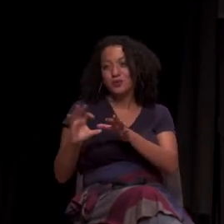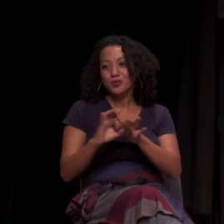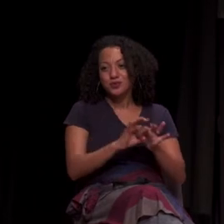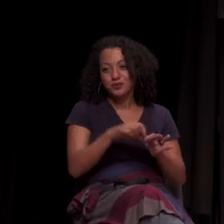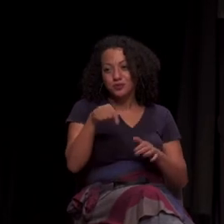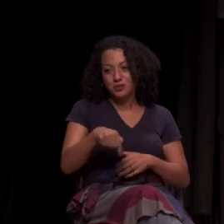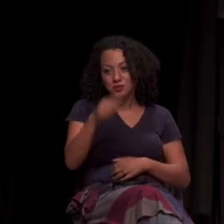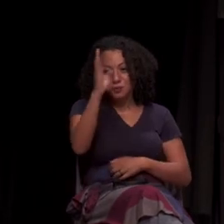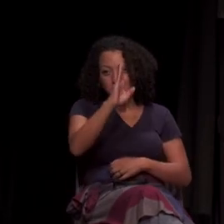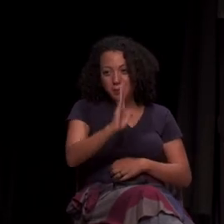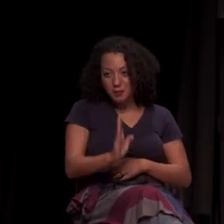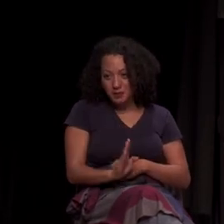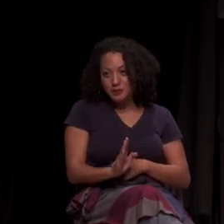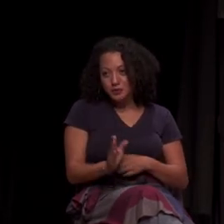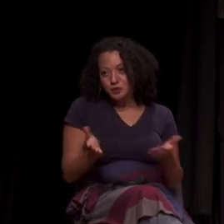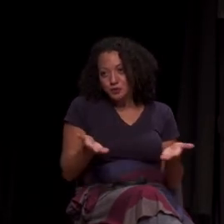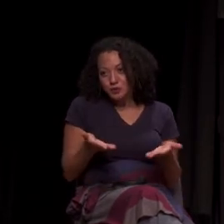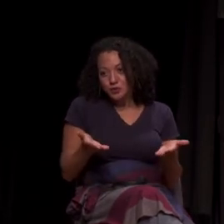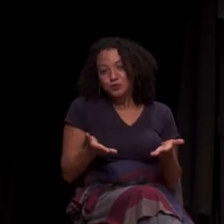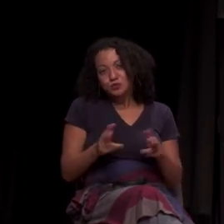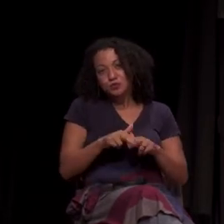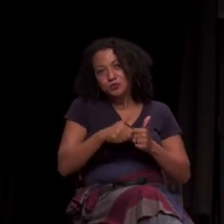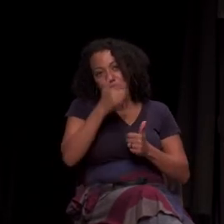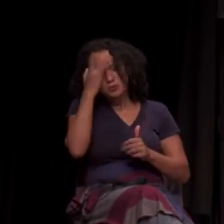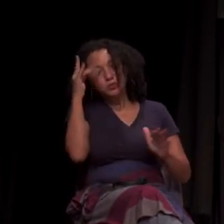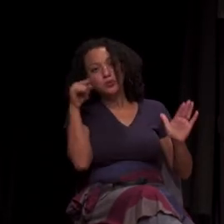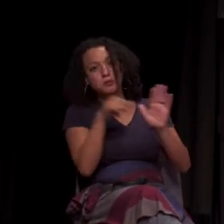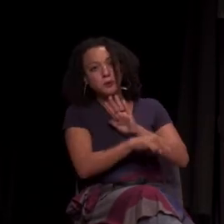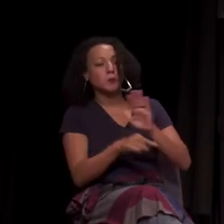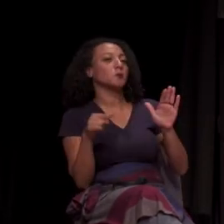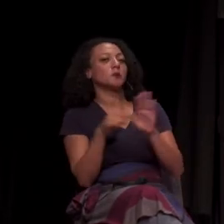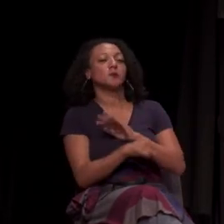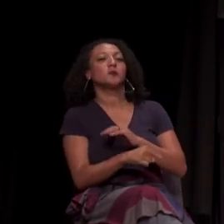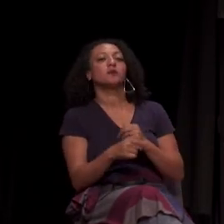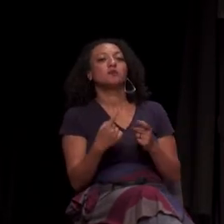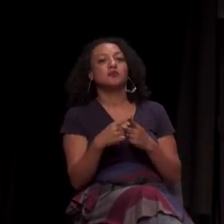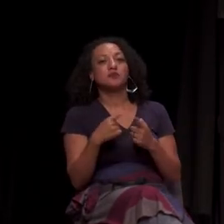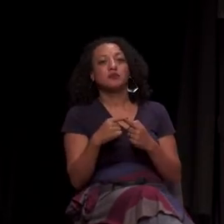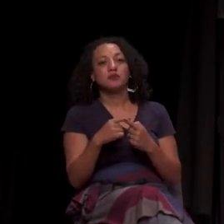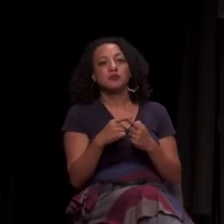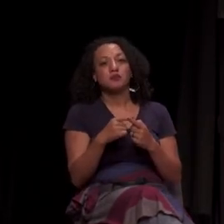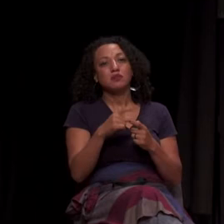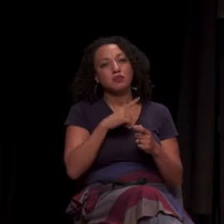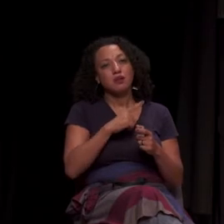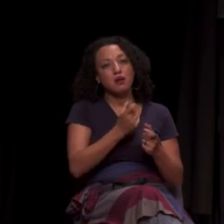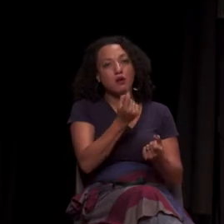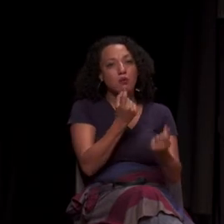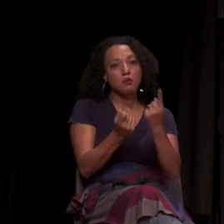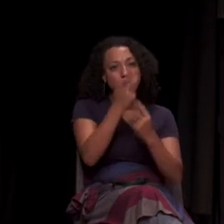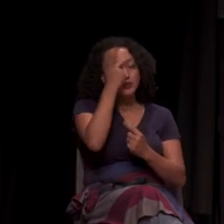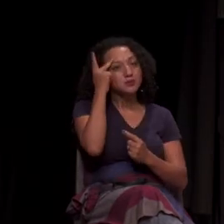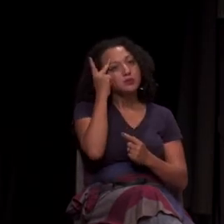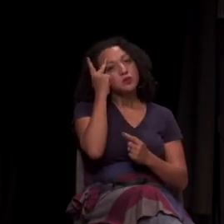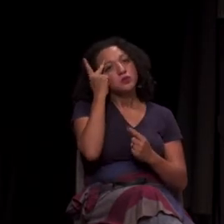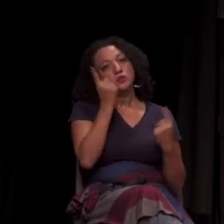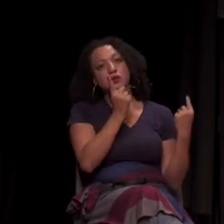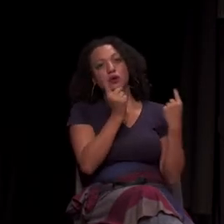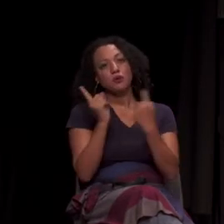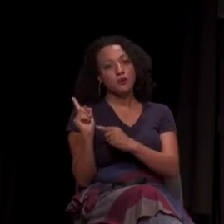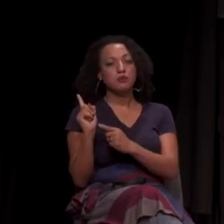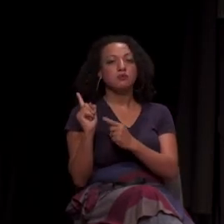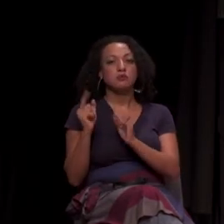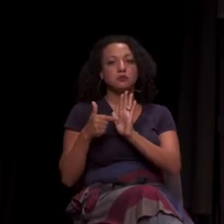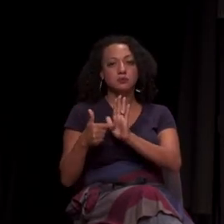nós estamos vivendo, de algumas reações a exposições que tratam sobre questões de gênero